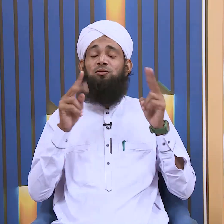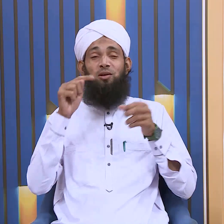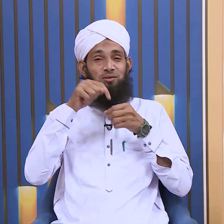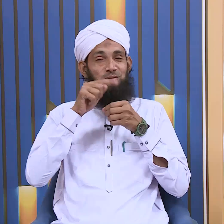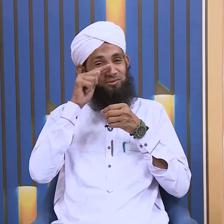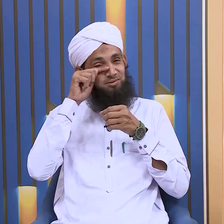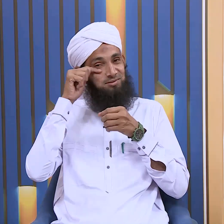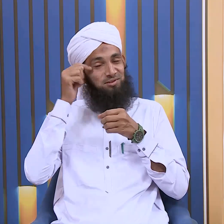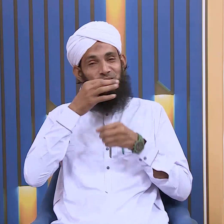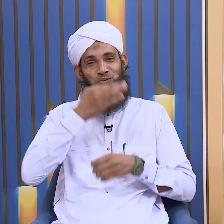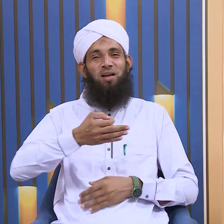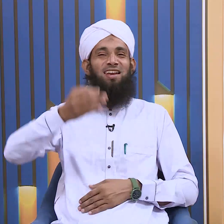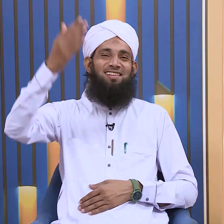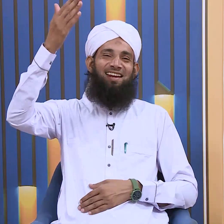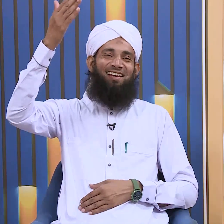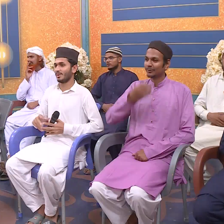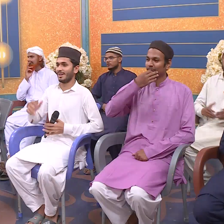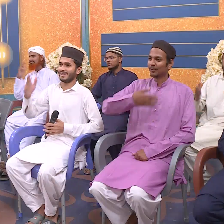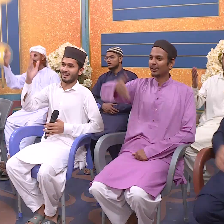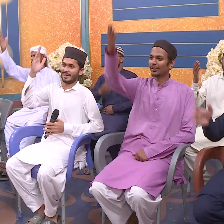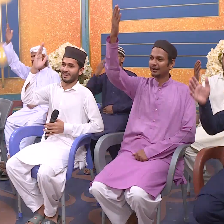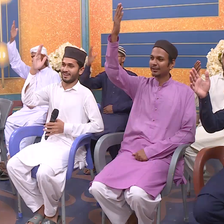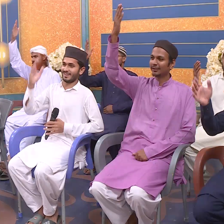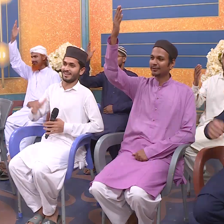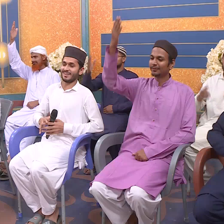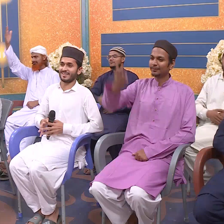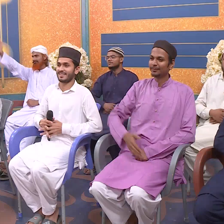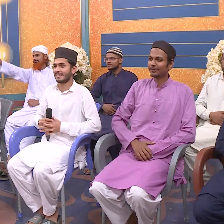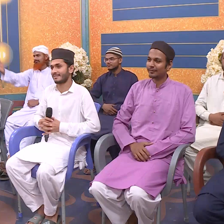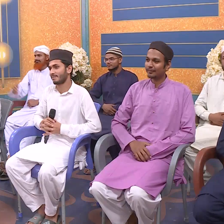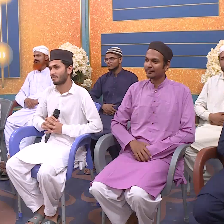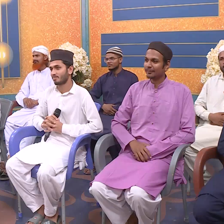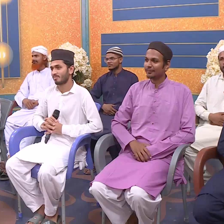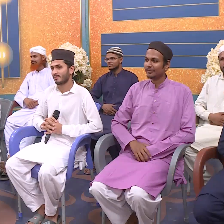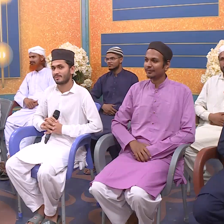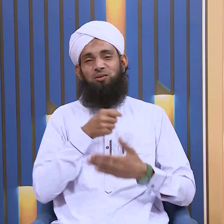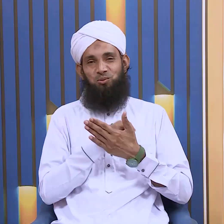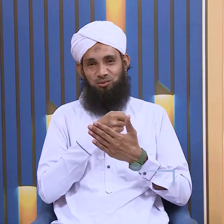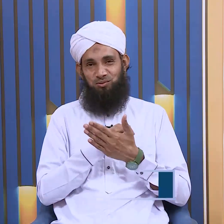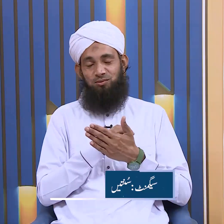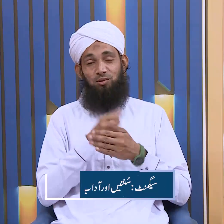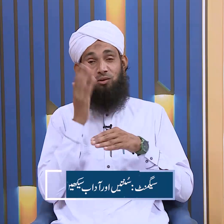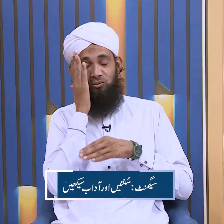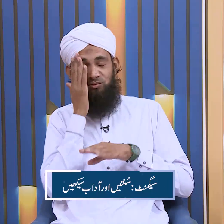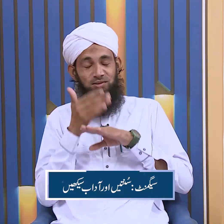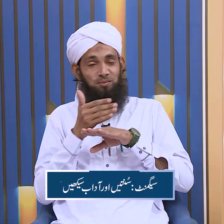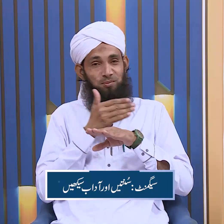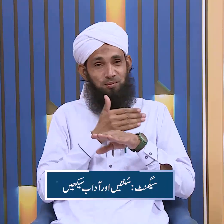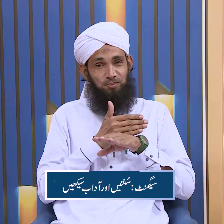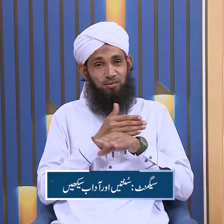سرما لگایا کرتے تھے۔ سبحان اللہ۔ لہٰذا ہمیں بھی سونے سے پہلے اتباع سنت کی نیت